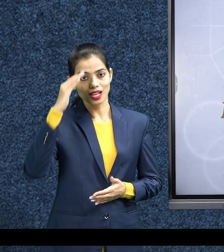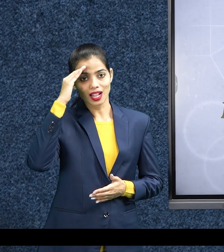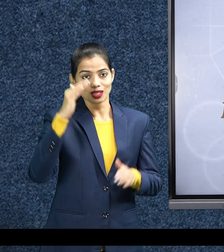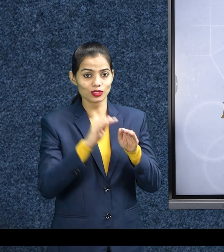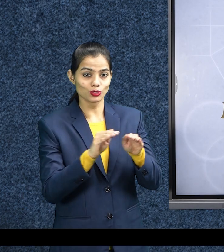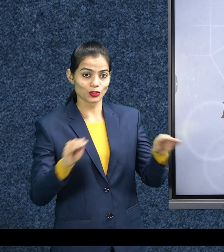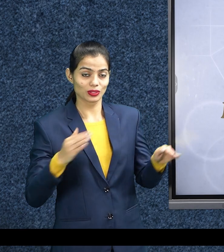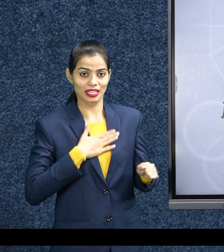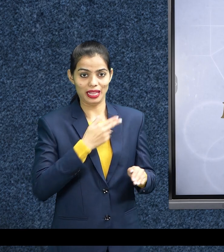नमस्कार छात्रों।